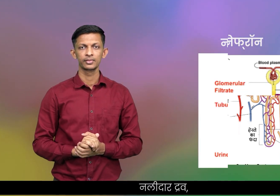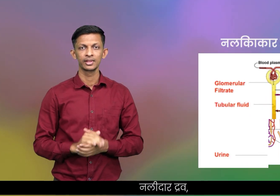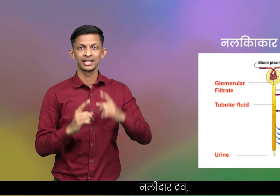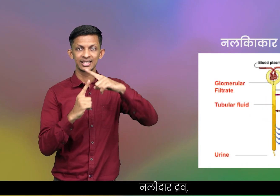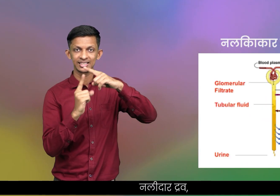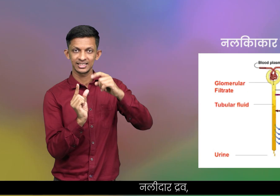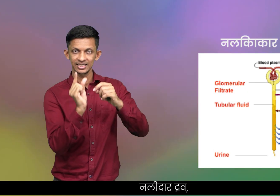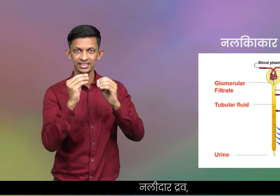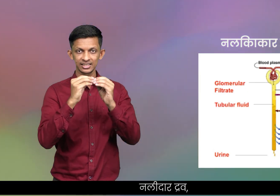नलीदार द्रव,